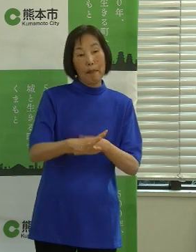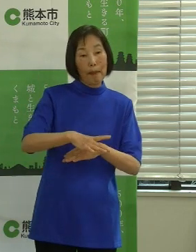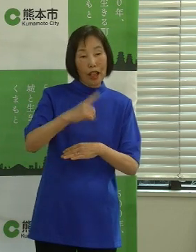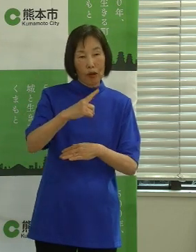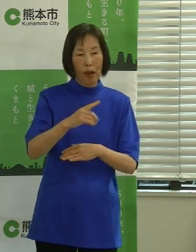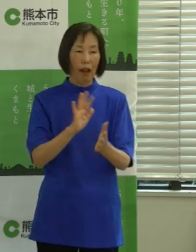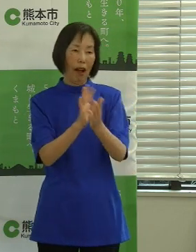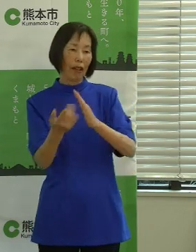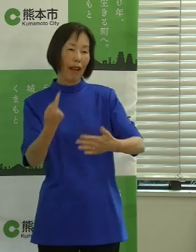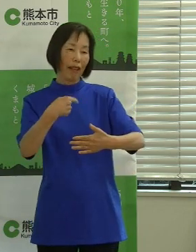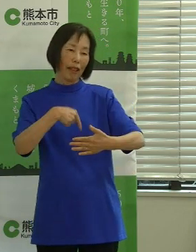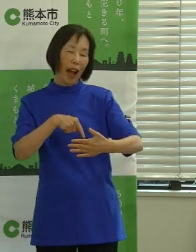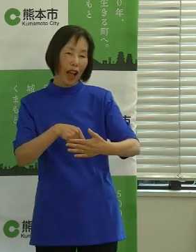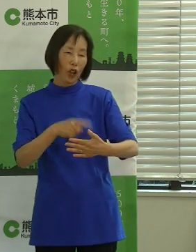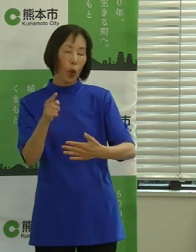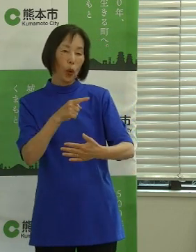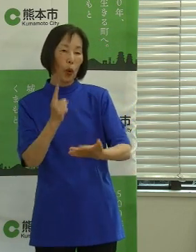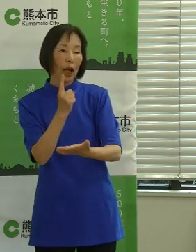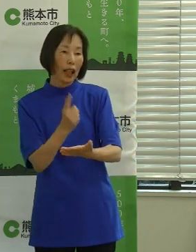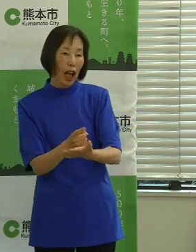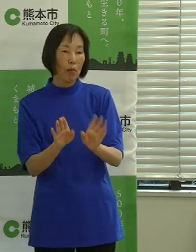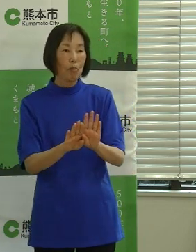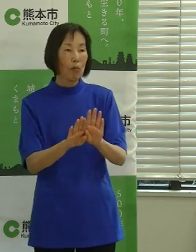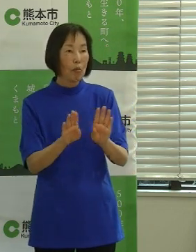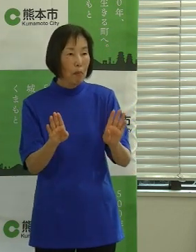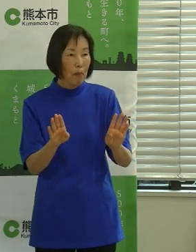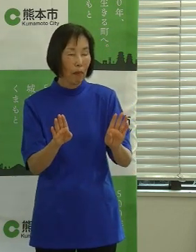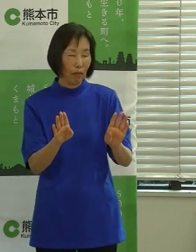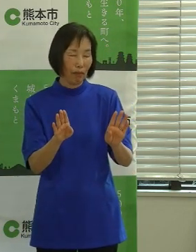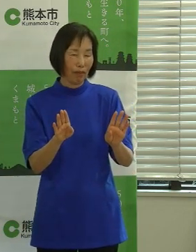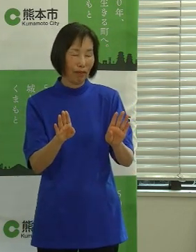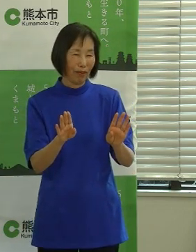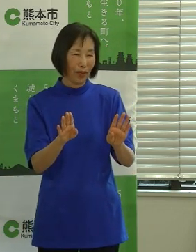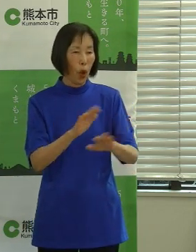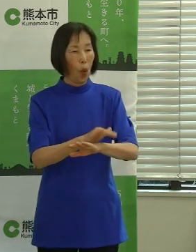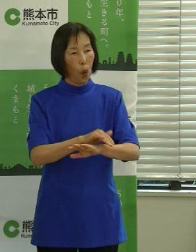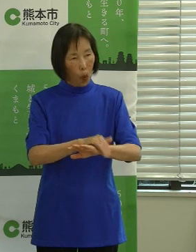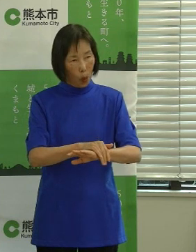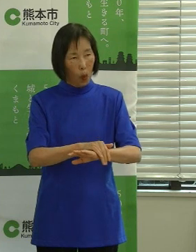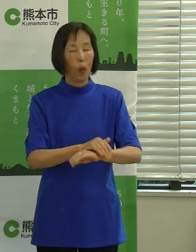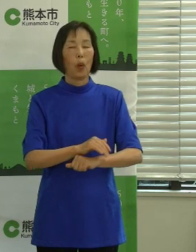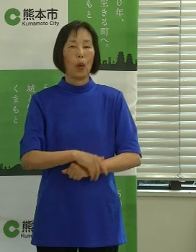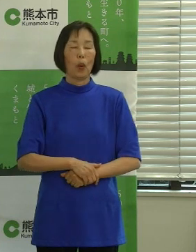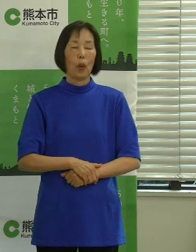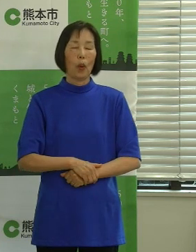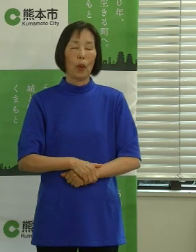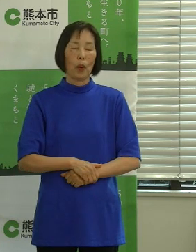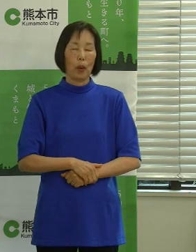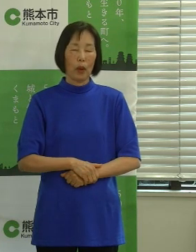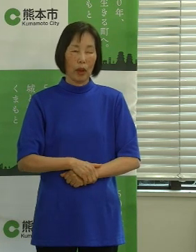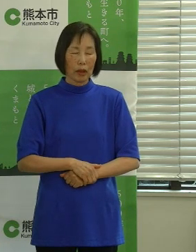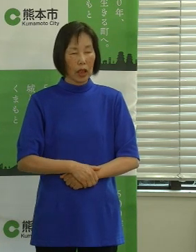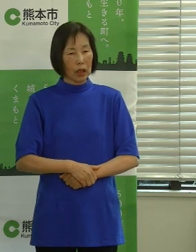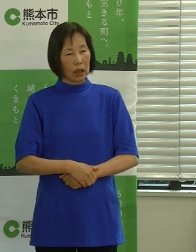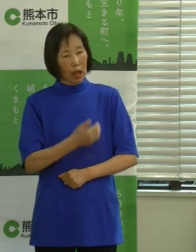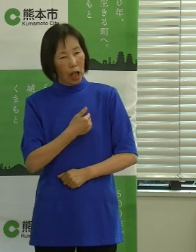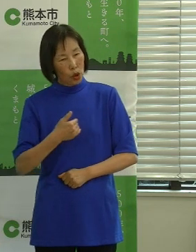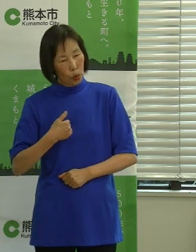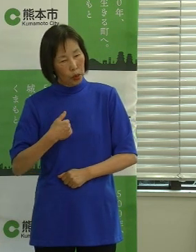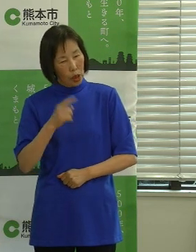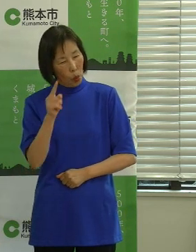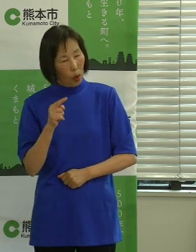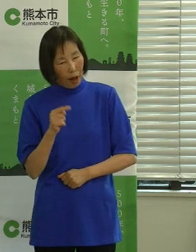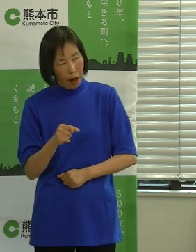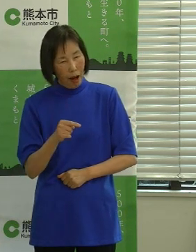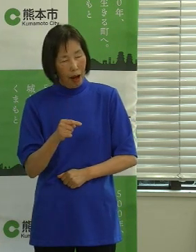ずは限定をしてですね、オープンをさせていただくとか、そういったことで、いやあれば OK なのかどうかとか、